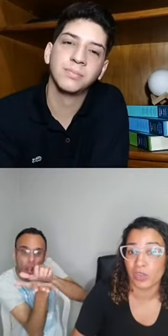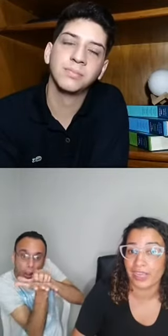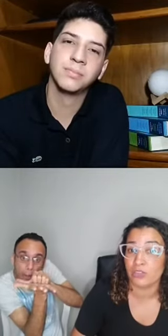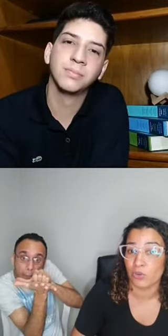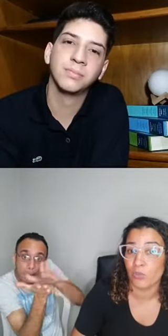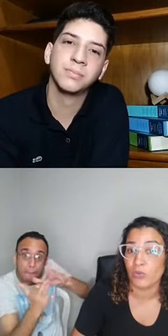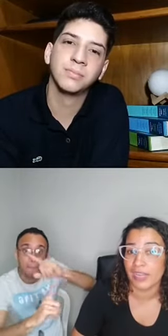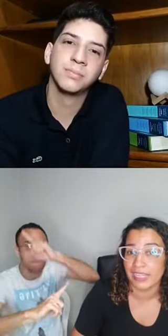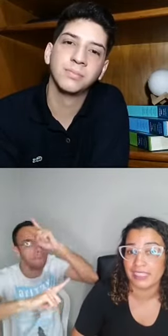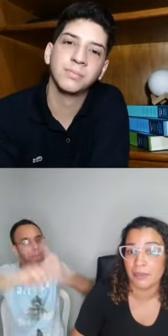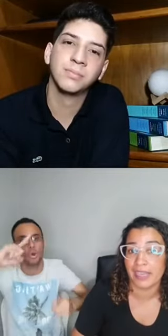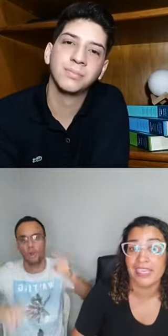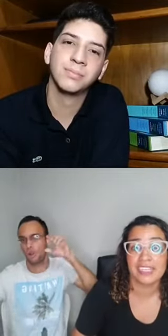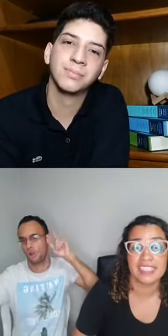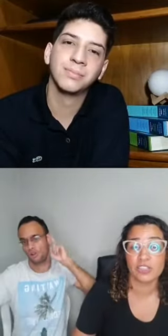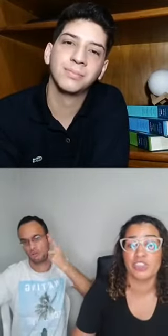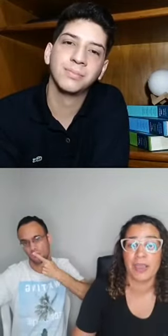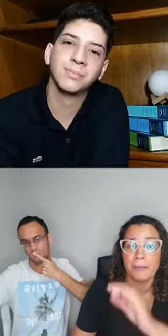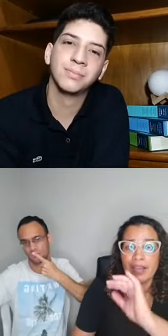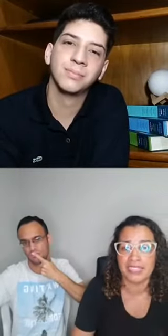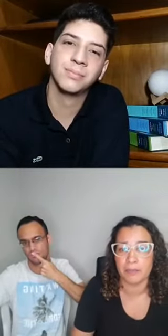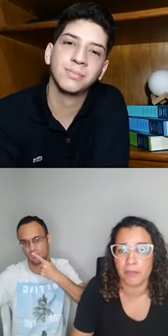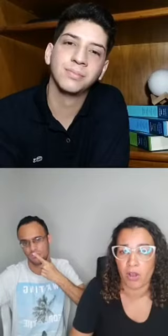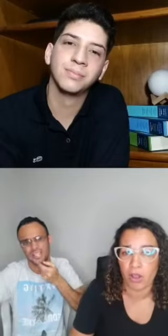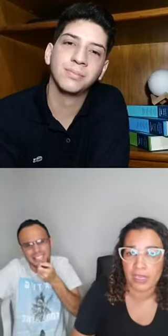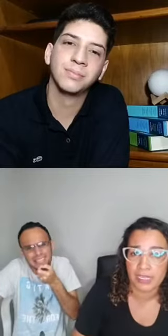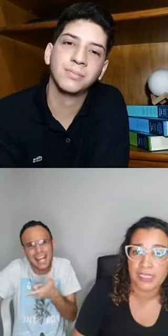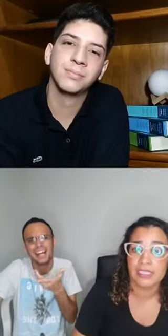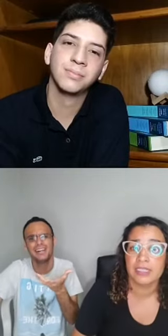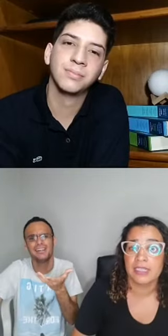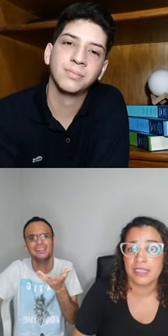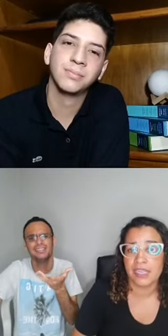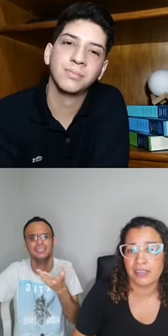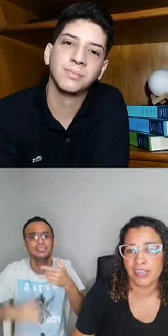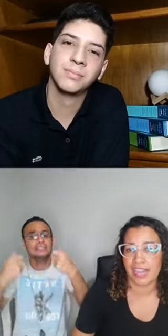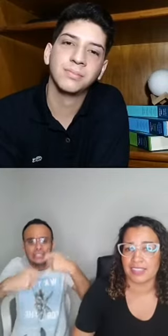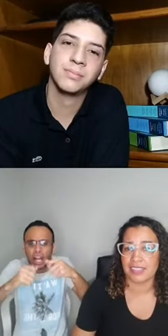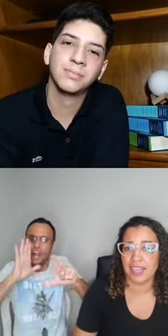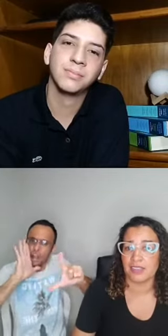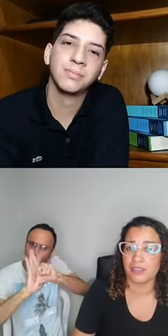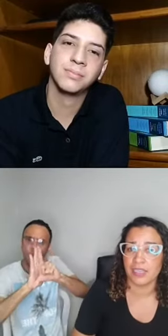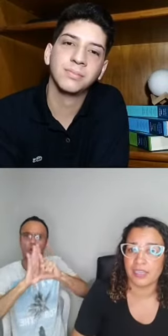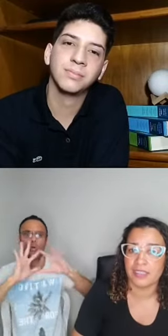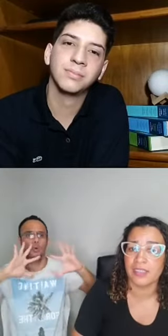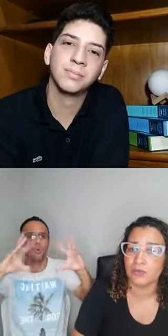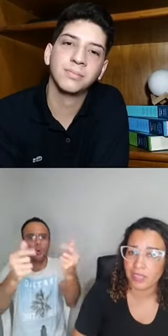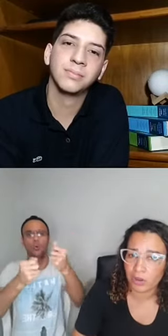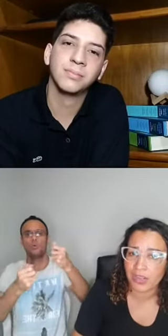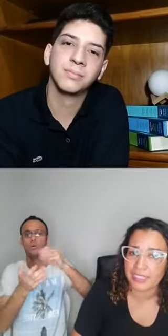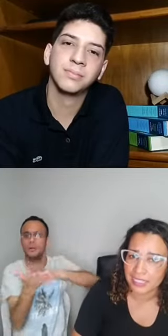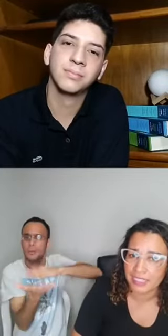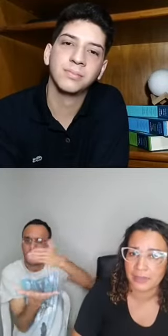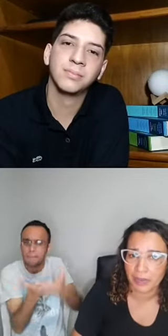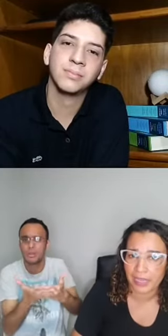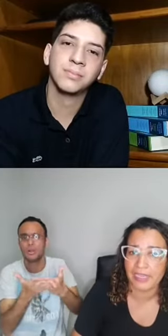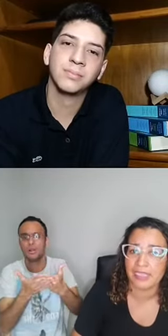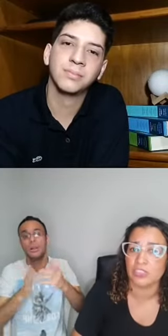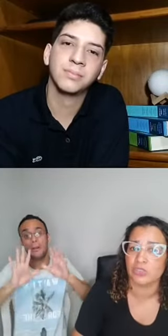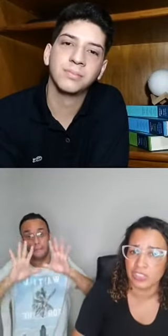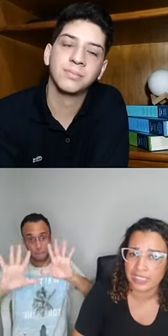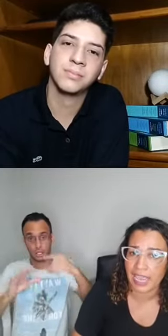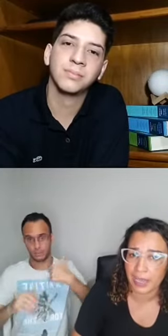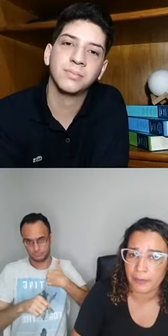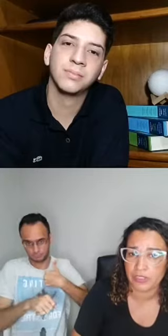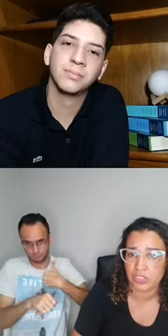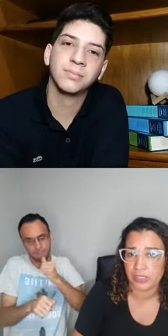intérprete, colocar isso como lei também. Se não tiver, manda embora, né? Engraçado, né? Então tem que colocar essa lei também aí,